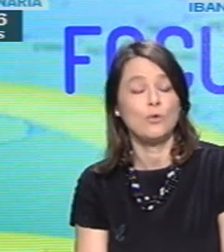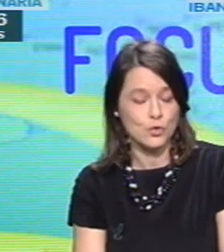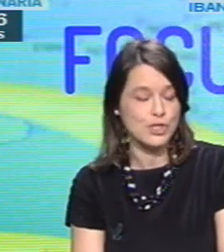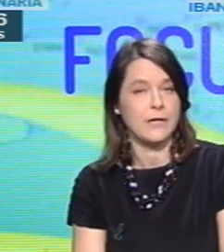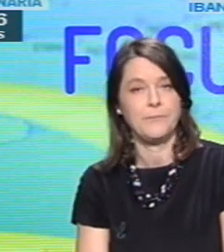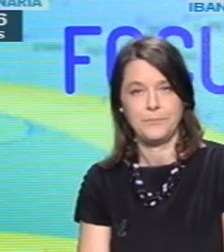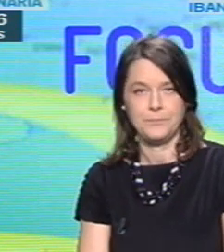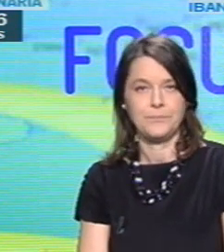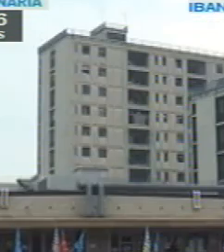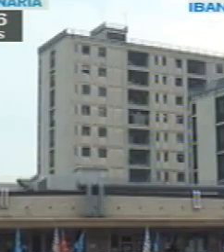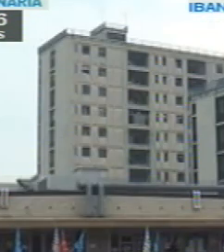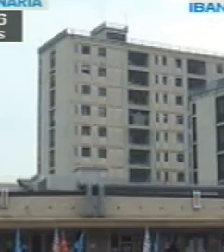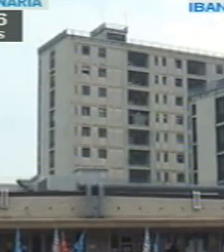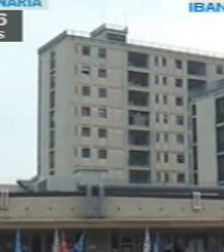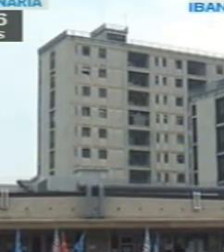interessa l'oncologia.